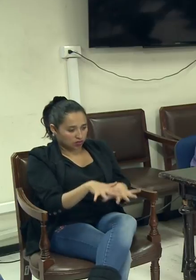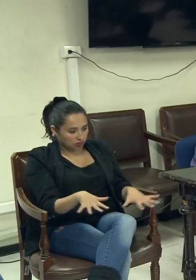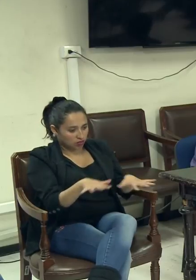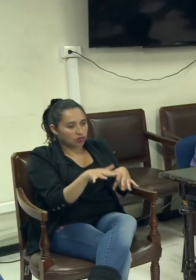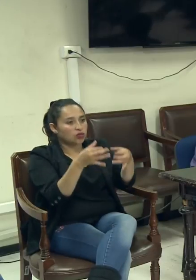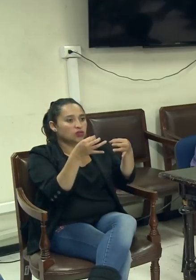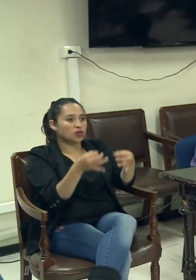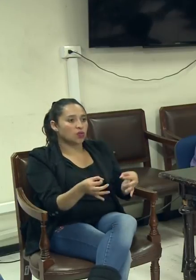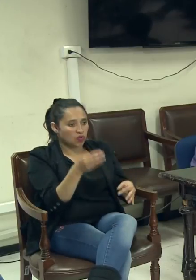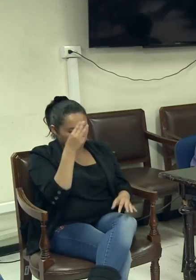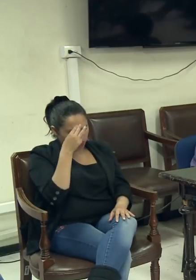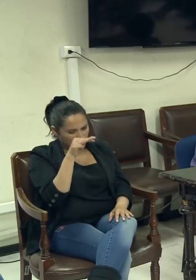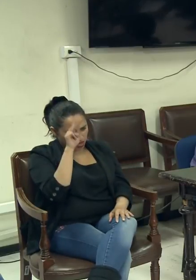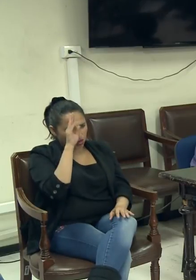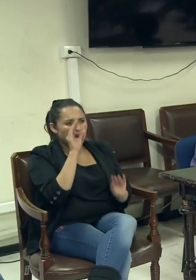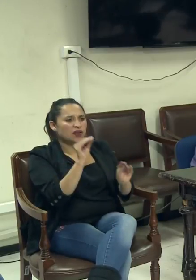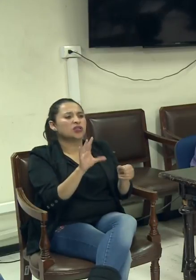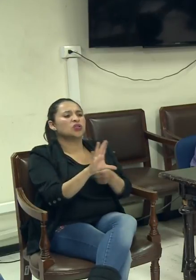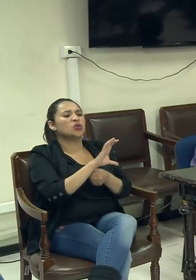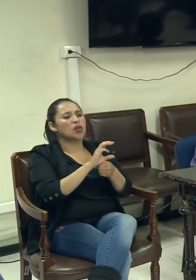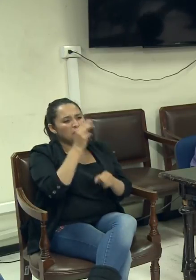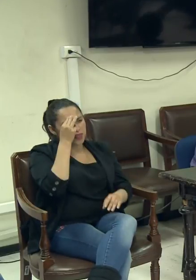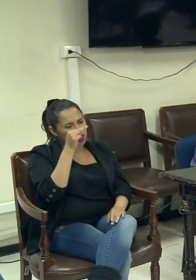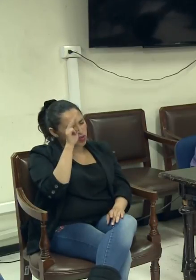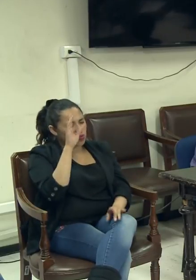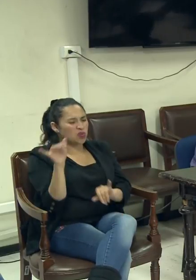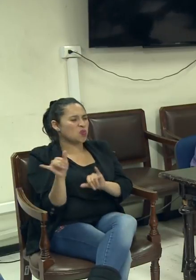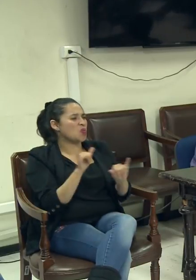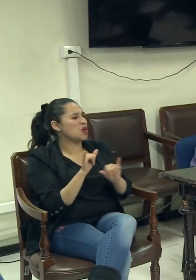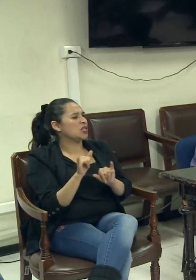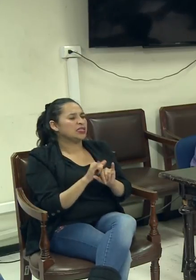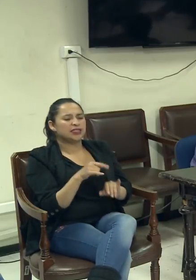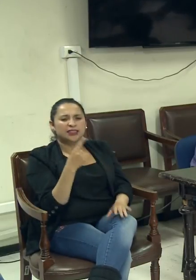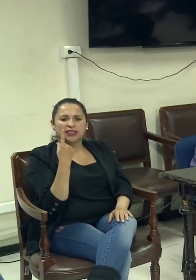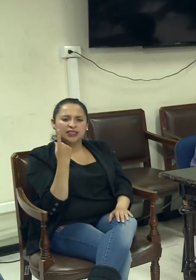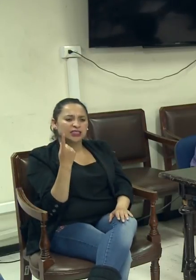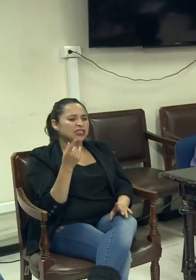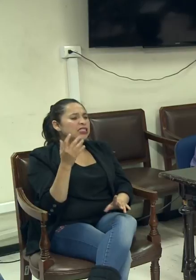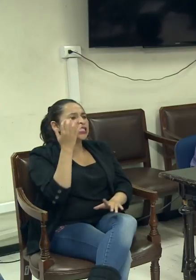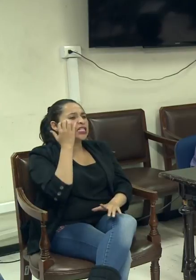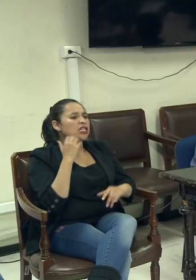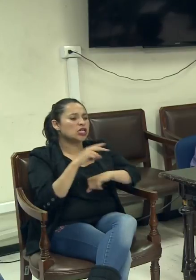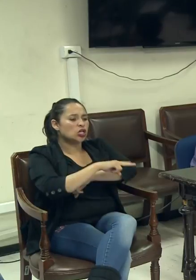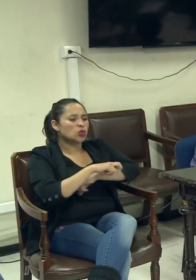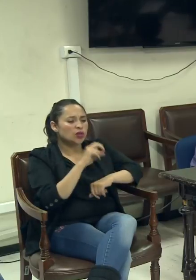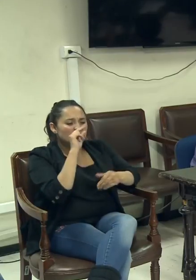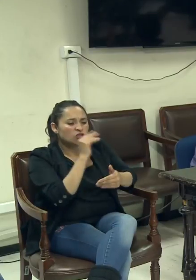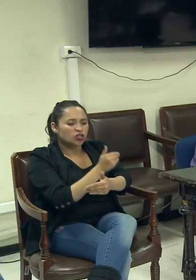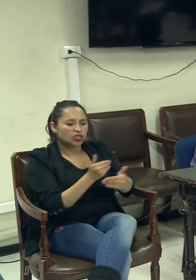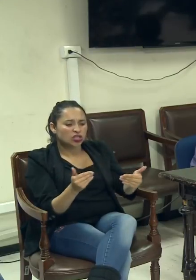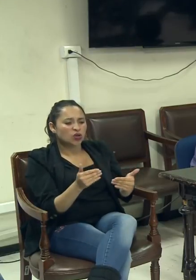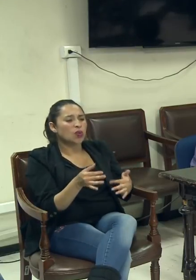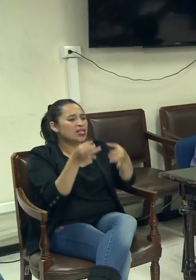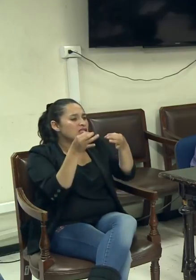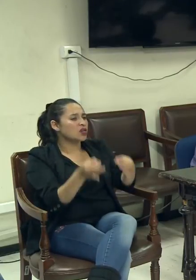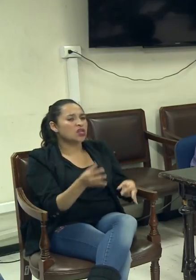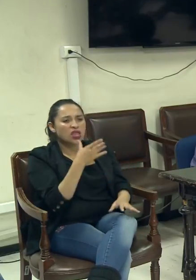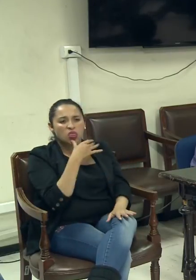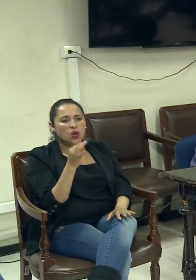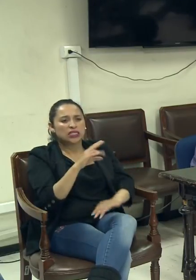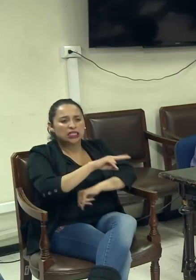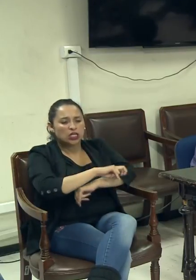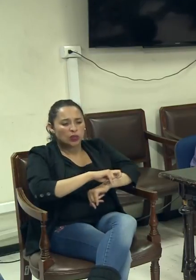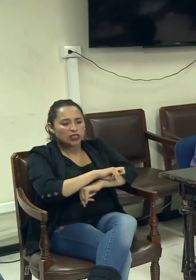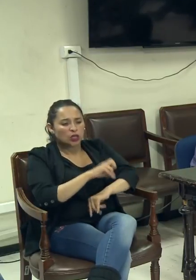seguro. La Ciudad de México se ha vuelto muy insegura, sobre todo por el rapto de menores. Entonces, que estuvieran en